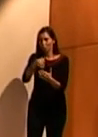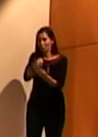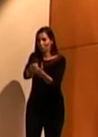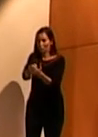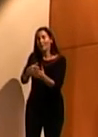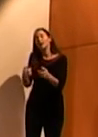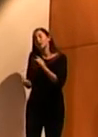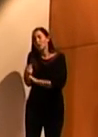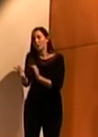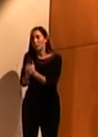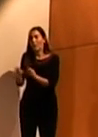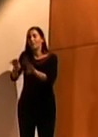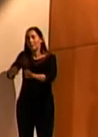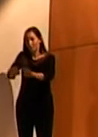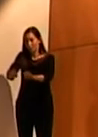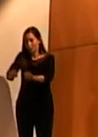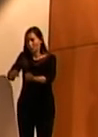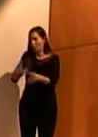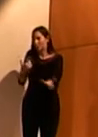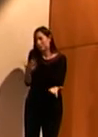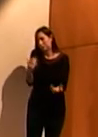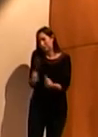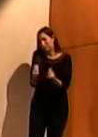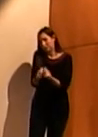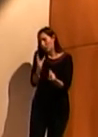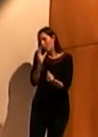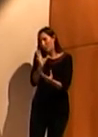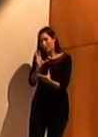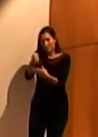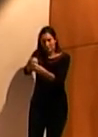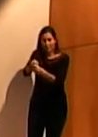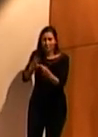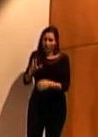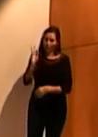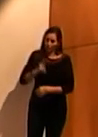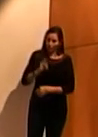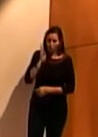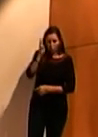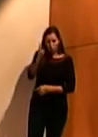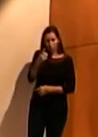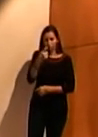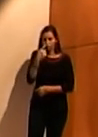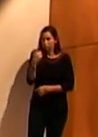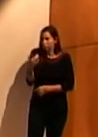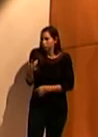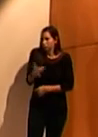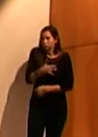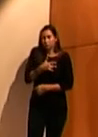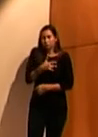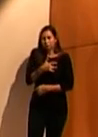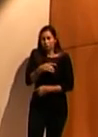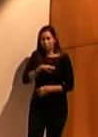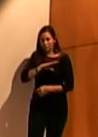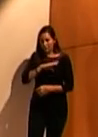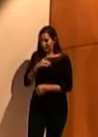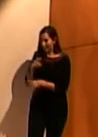n'a malheureusement pas pu participer. Nous, ce projet nous a énormément plu parce qu'on partait des ressentis